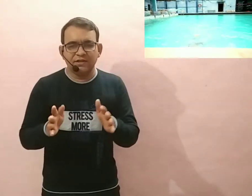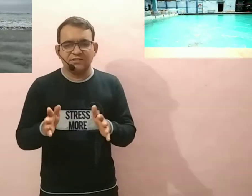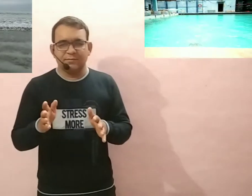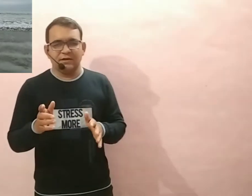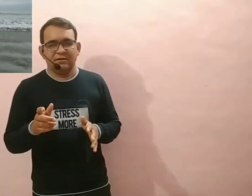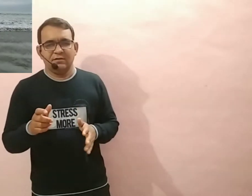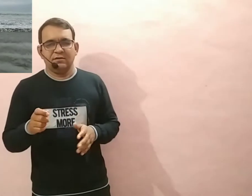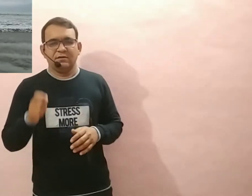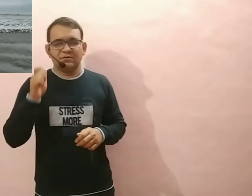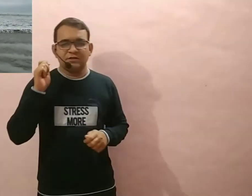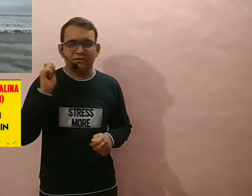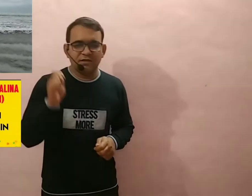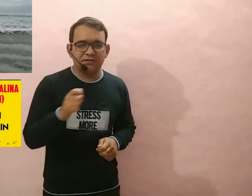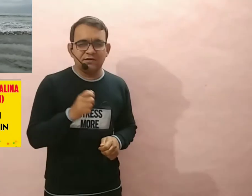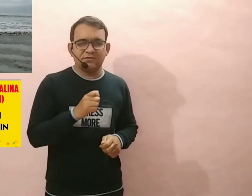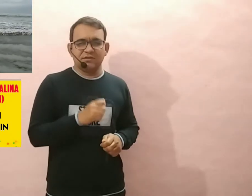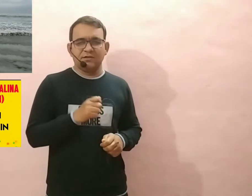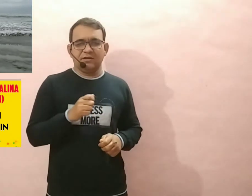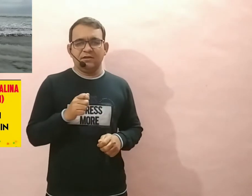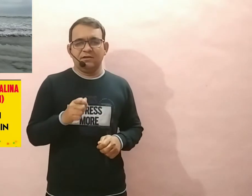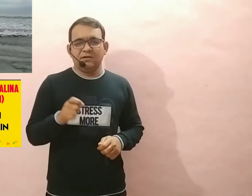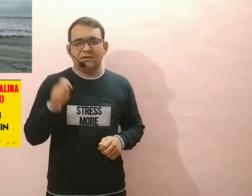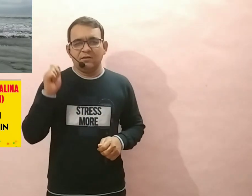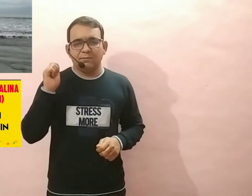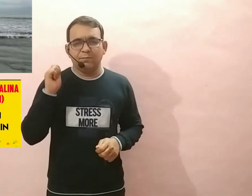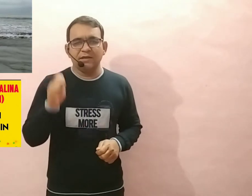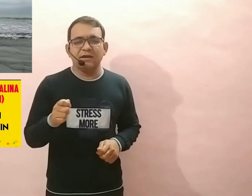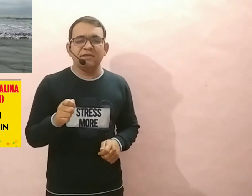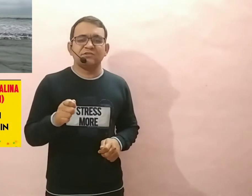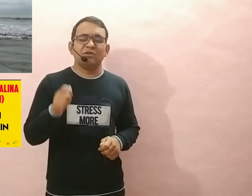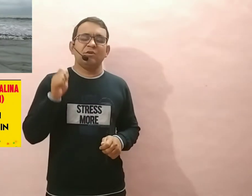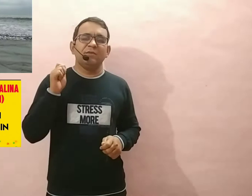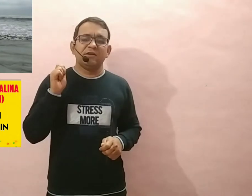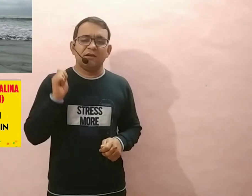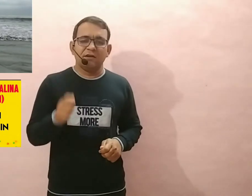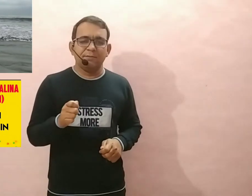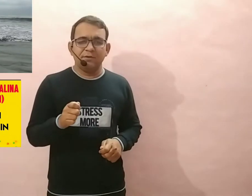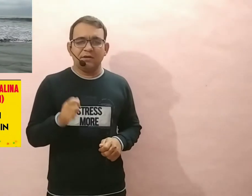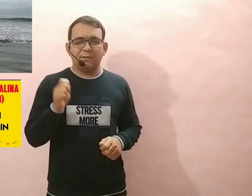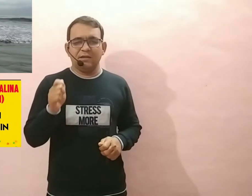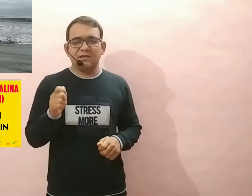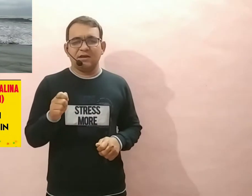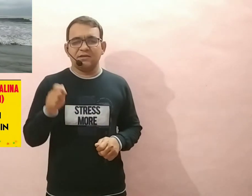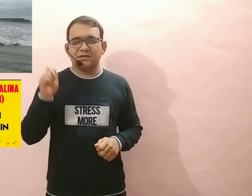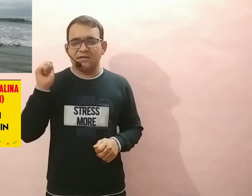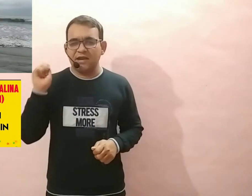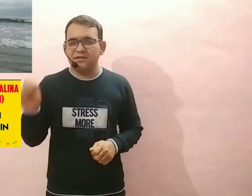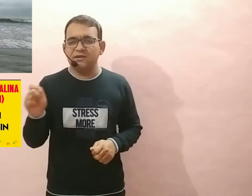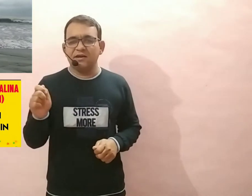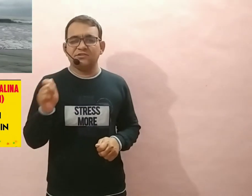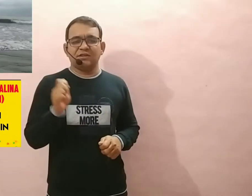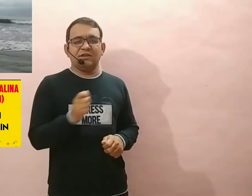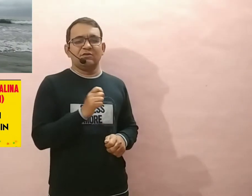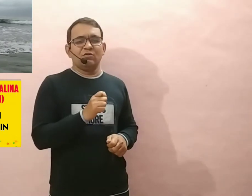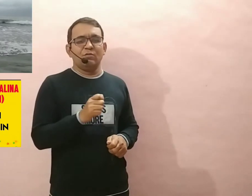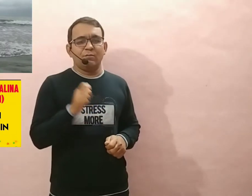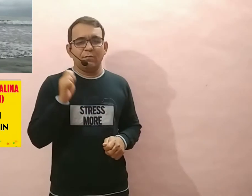2019 में सत्येंद्र सिंह ने 42 किलोमीटर लंबी अमेरिका की कैटलिना चैनल को